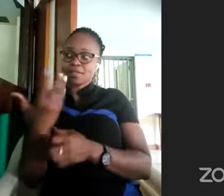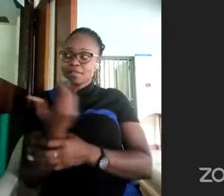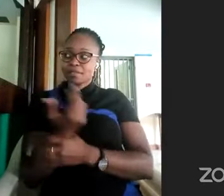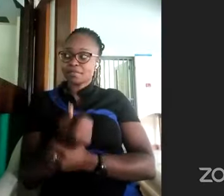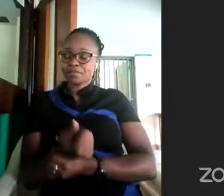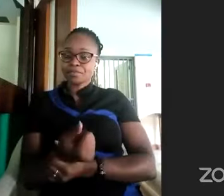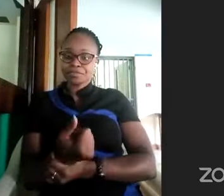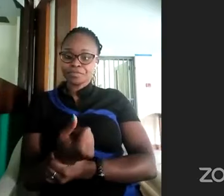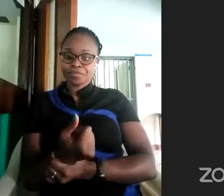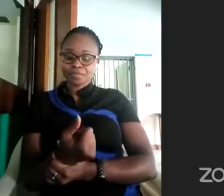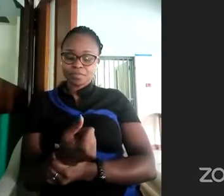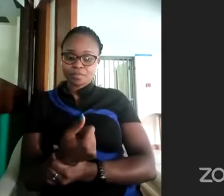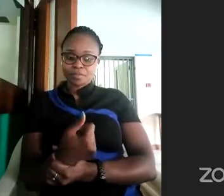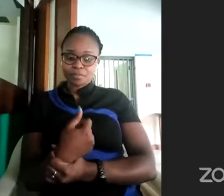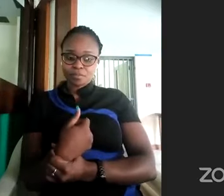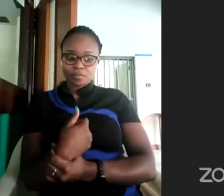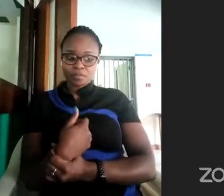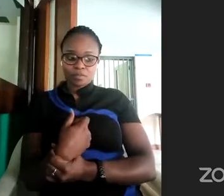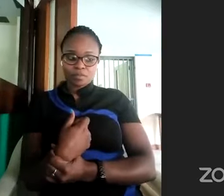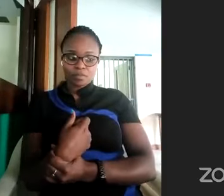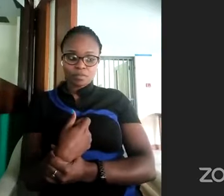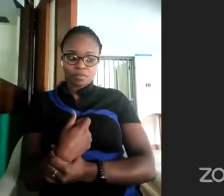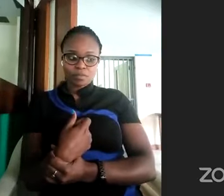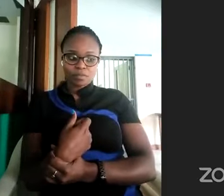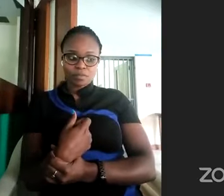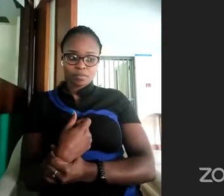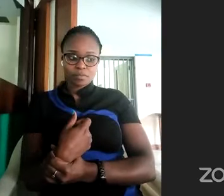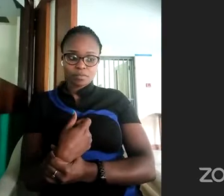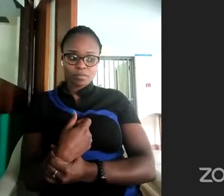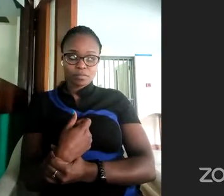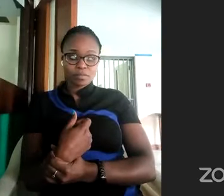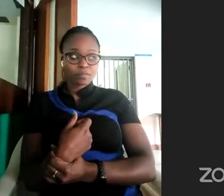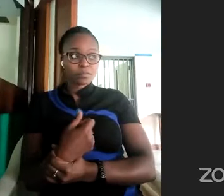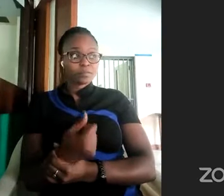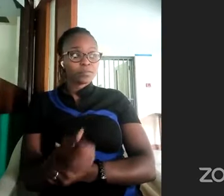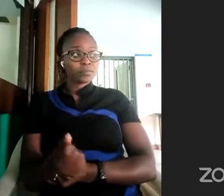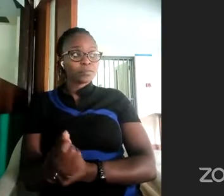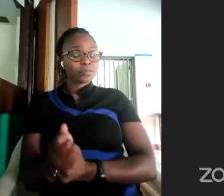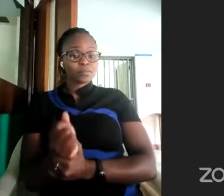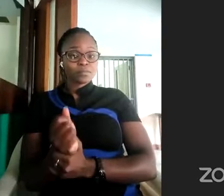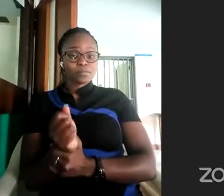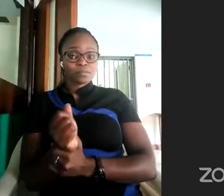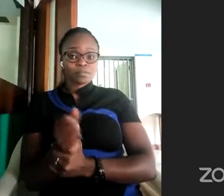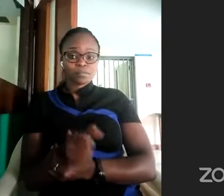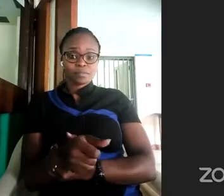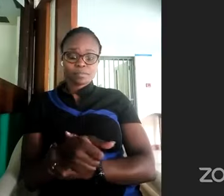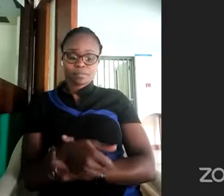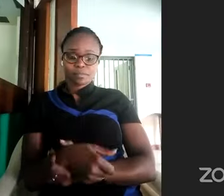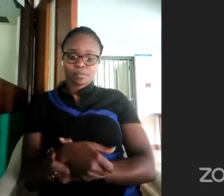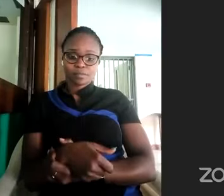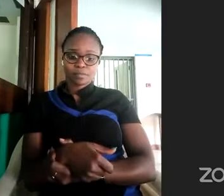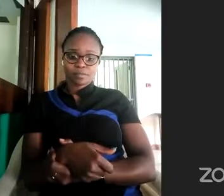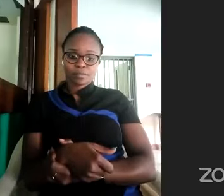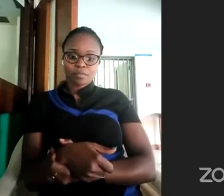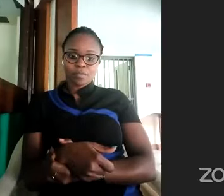watafanya huduma za wale ambao za walengwa hawatapata wale walengwa. Kwa hivyo mimi nasema